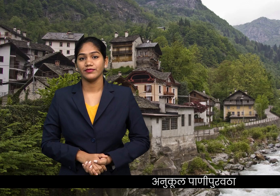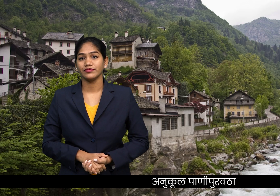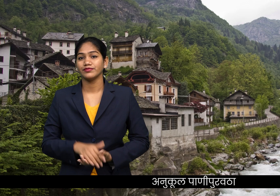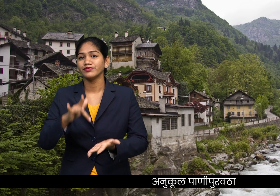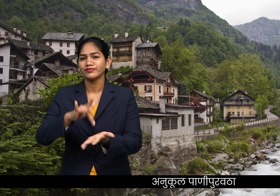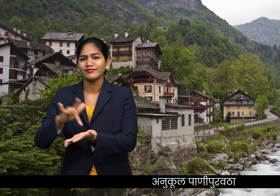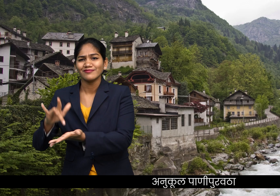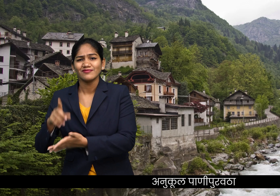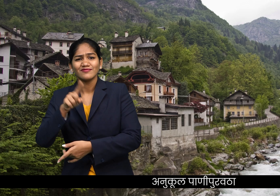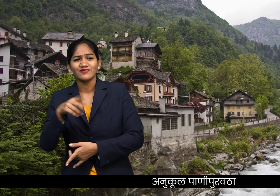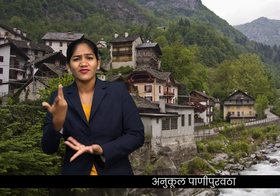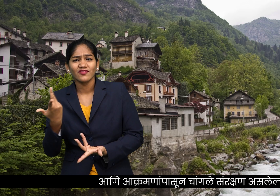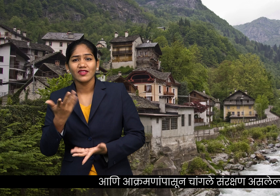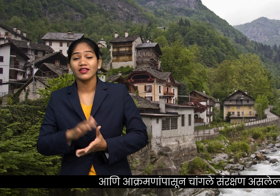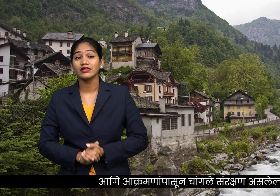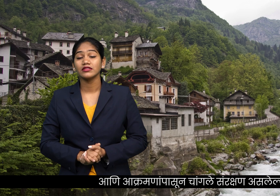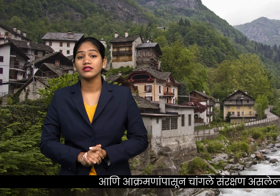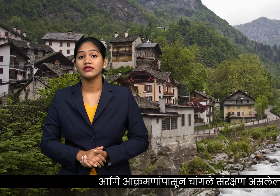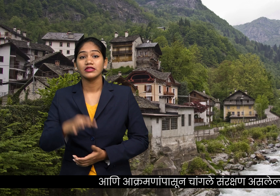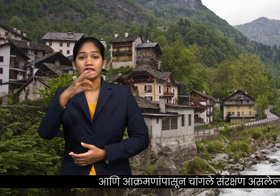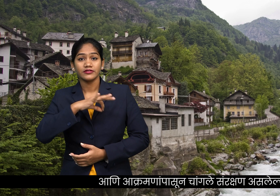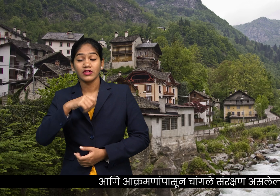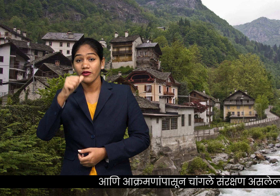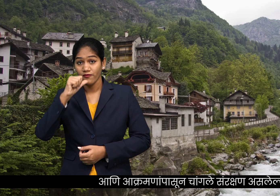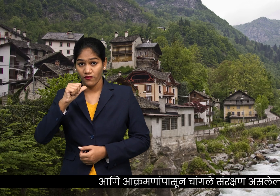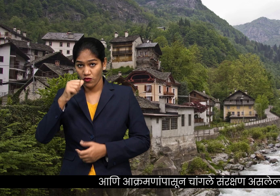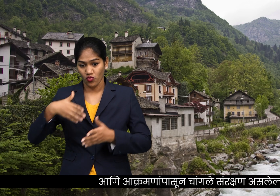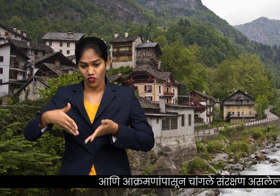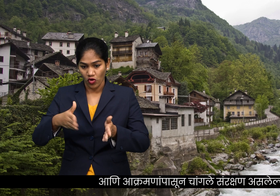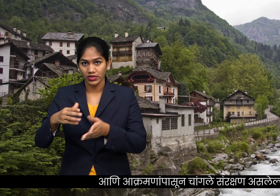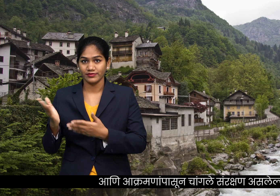अनुकूल पाणीपुरवठा आणि आक्रमणांपासून चांगले संरक्षण असलेल्या